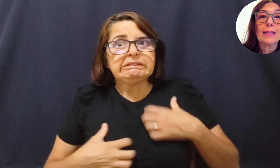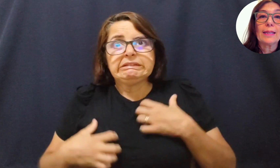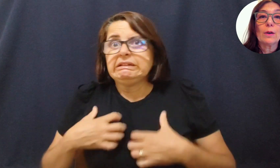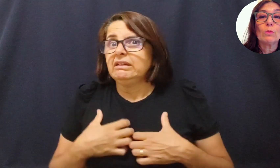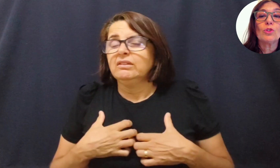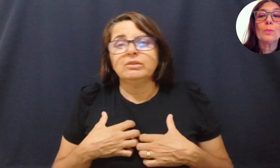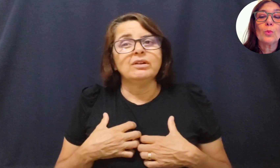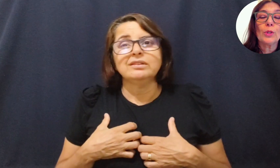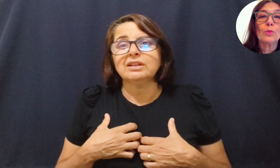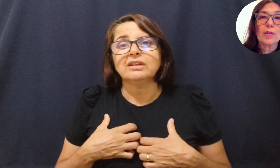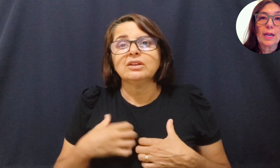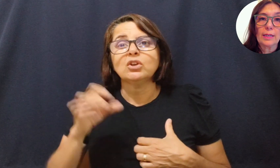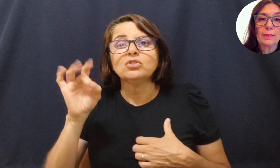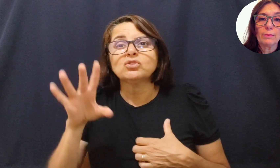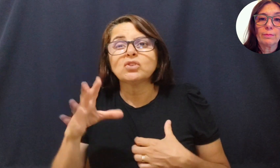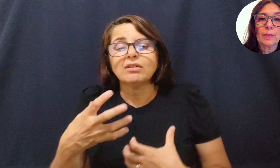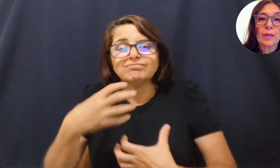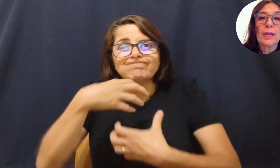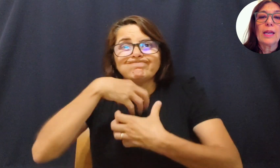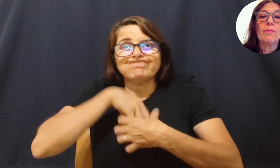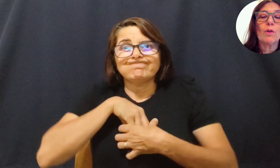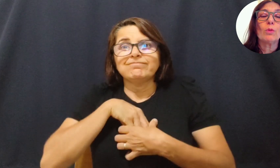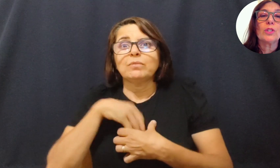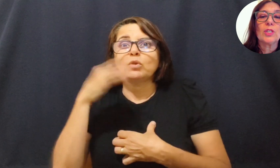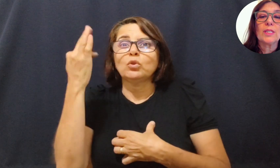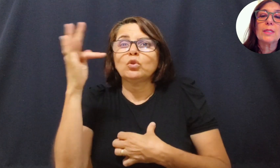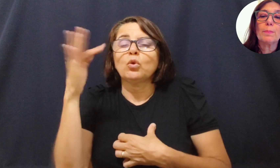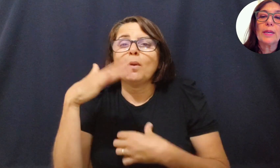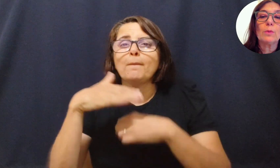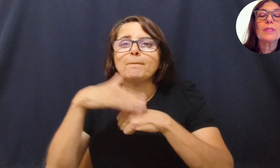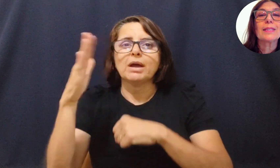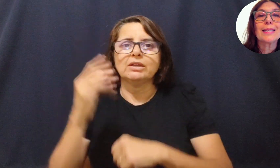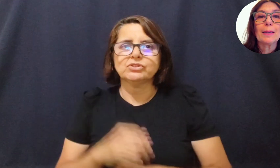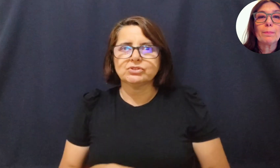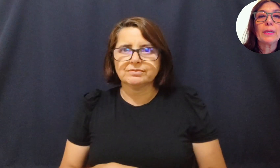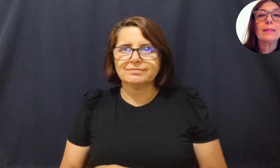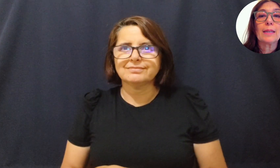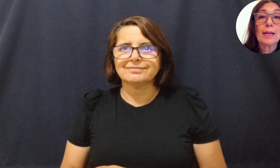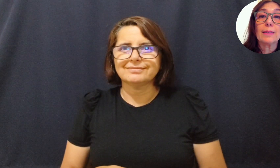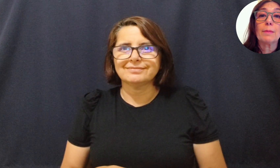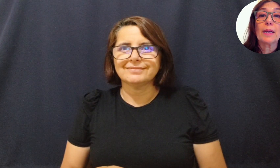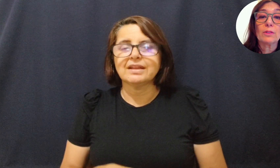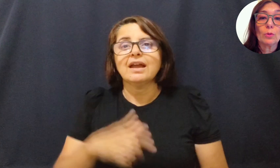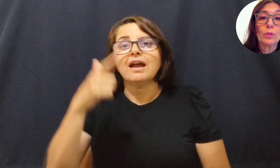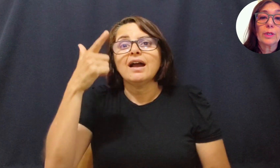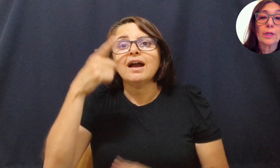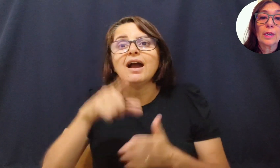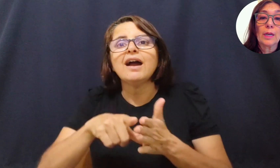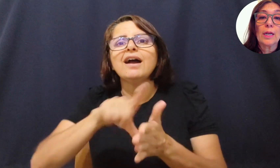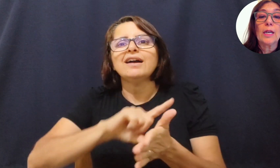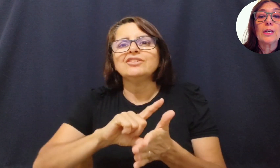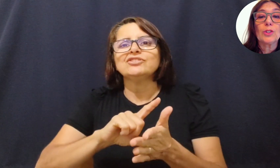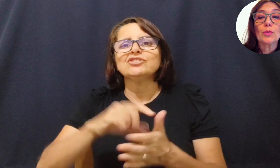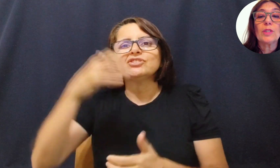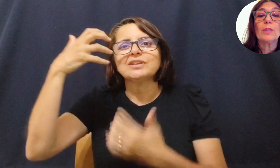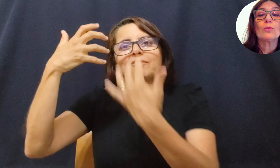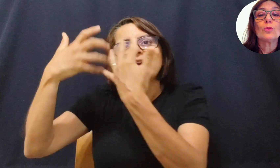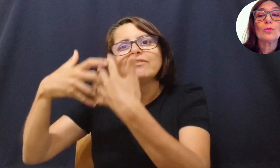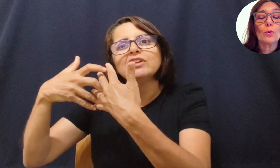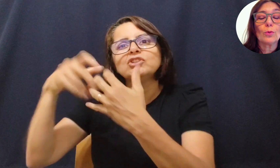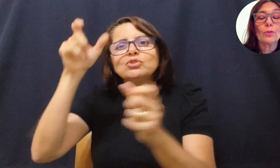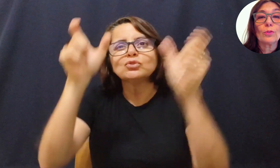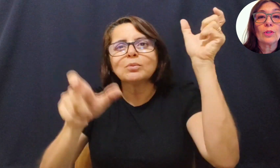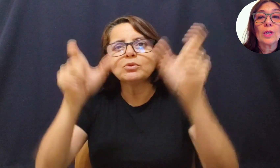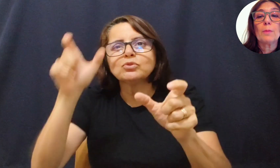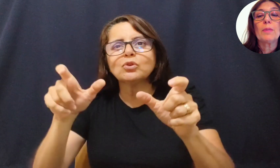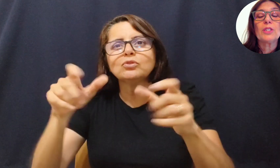a queda onde muitos caíram. Revolta e desespero sempre trazem mais dor. Ante os erros